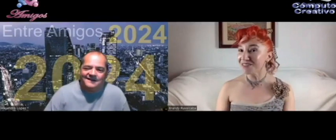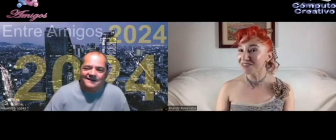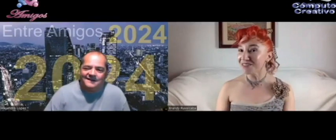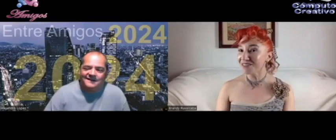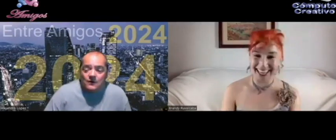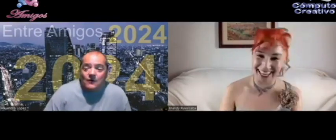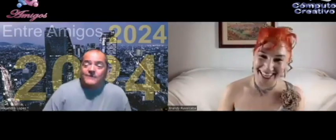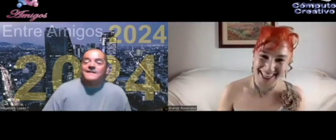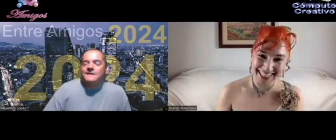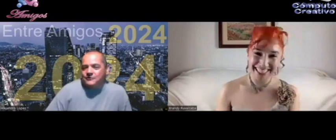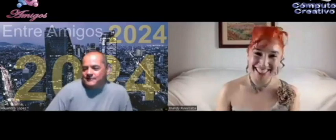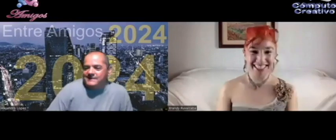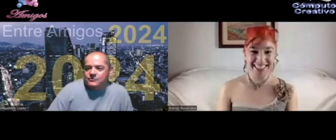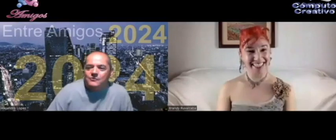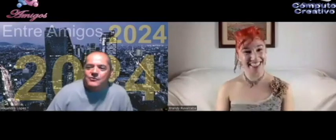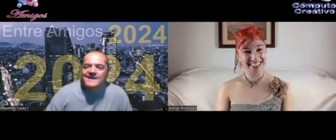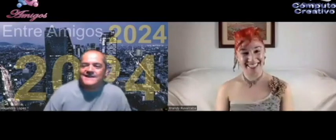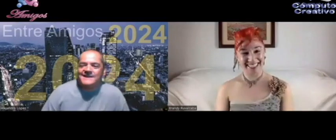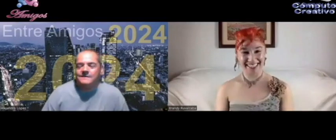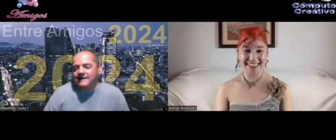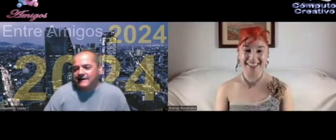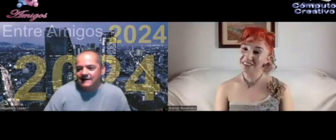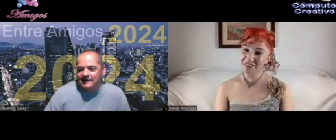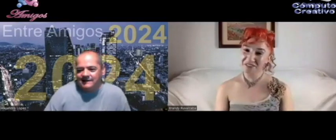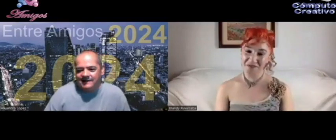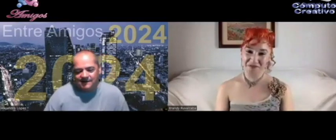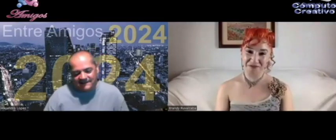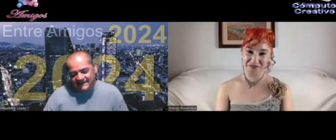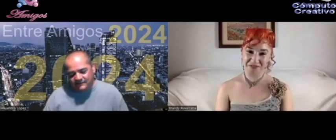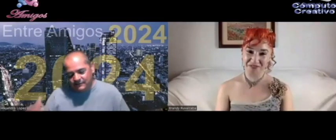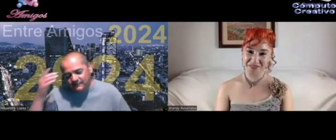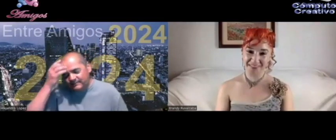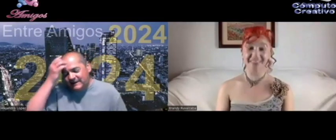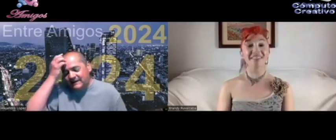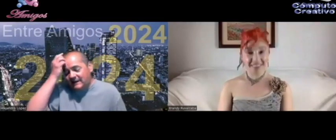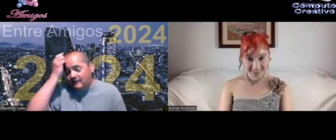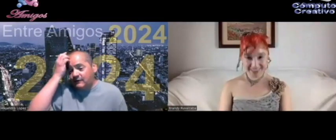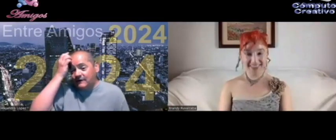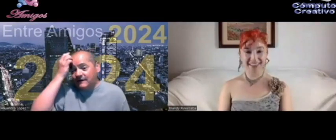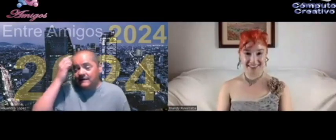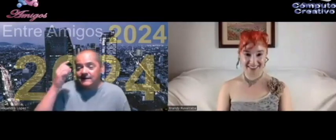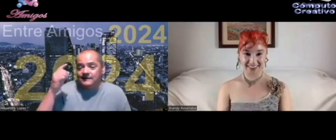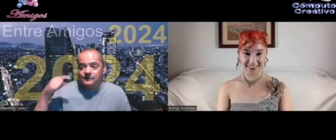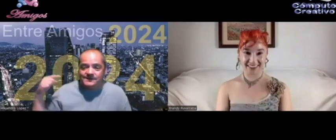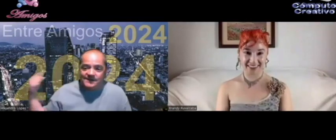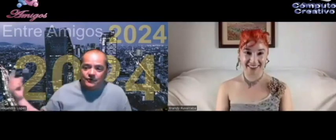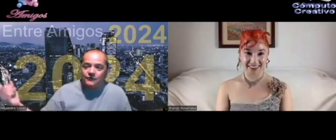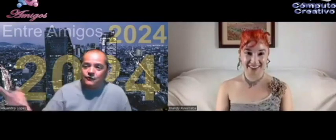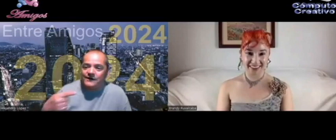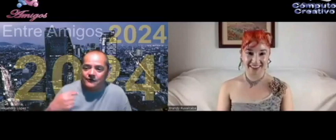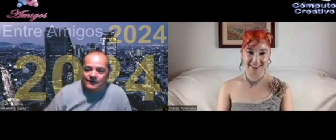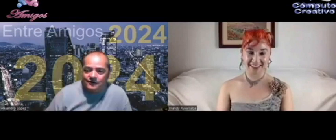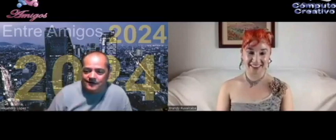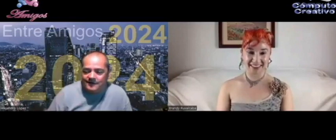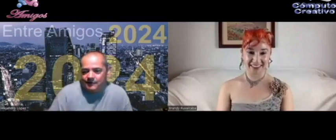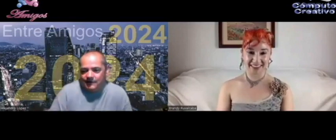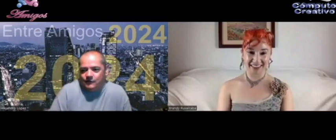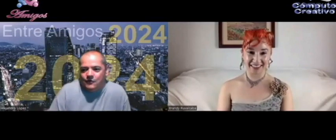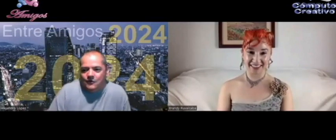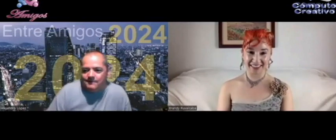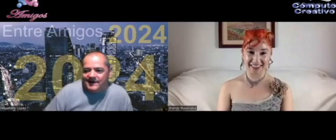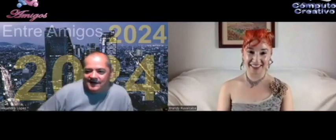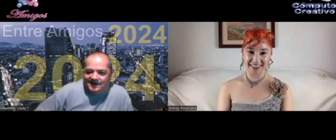2024. Oye, te hemos visto muy activa, que te acuerdas que estuvimos platicando de ahora que estuviste en todo tu recorrido allá